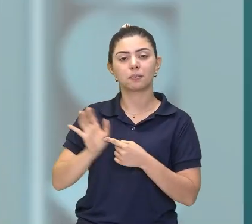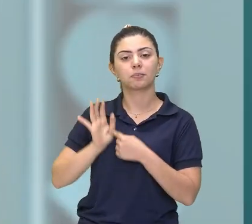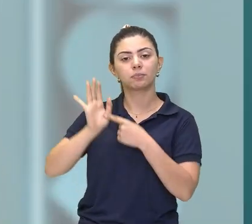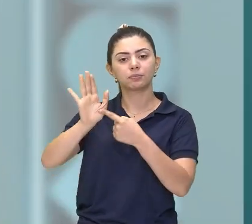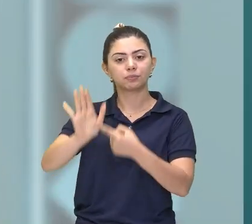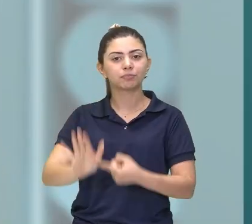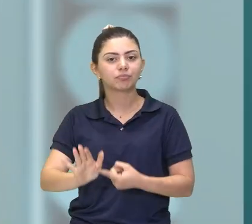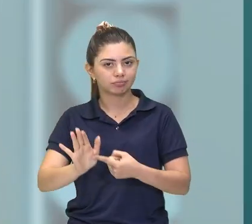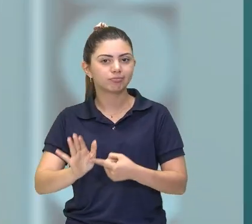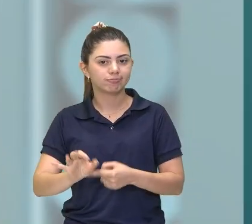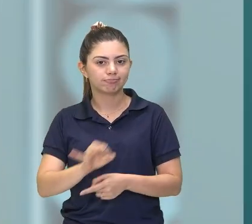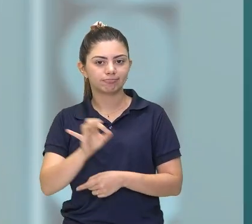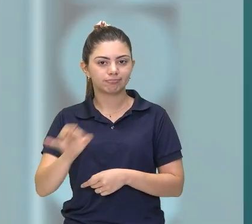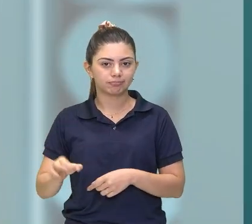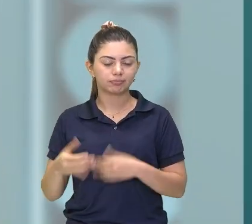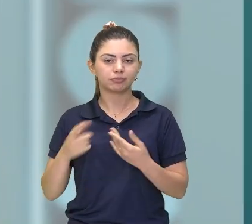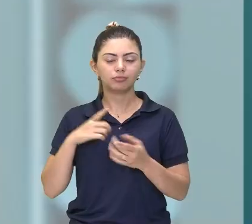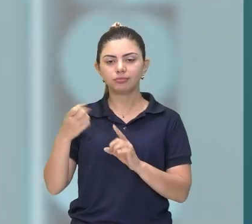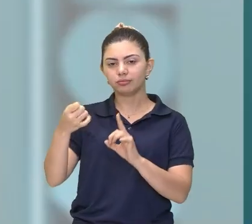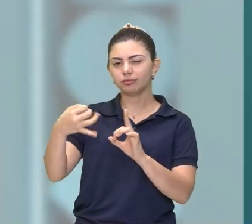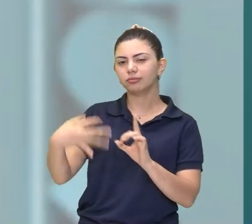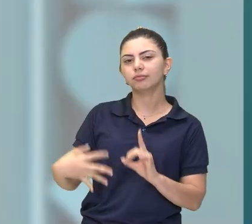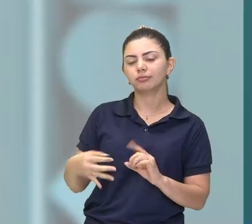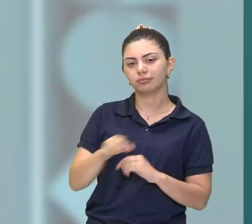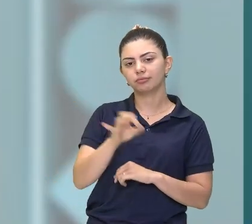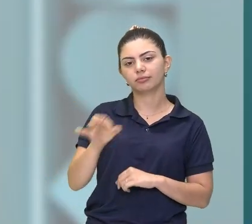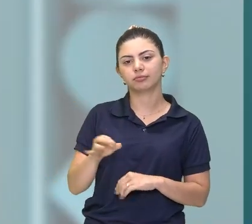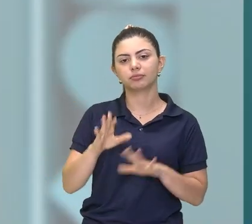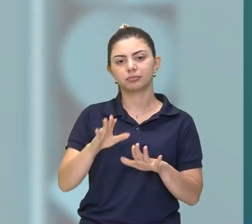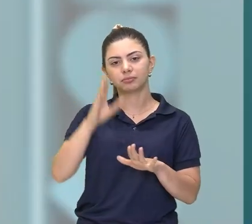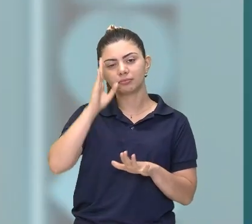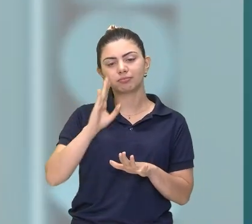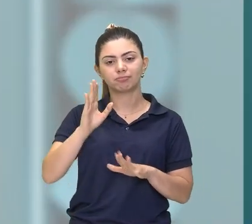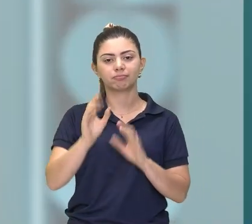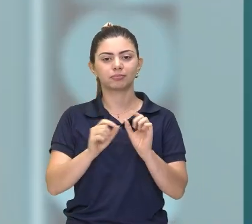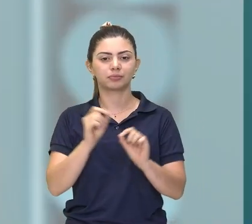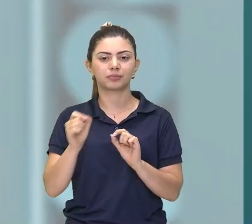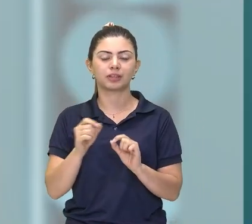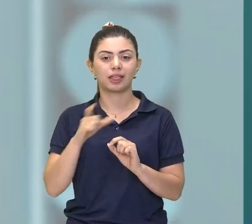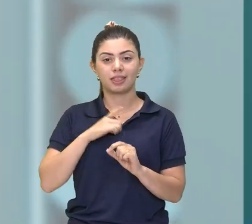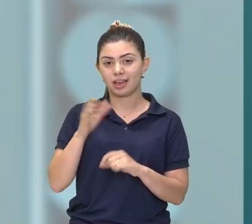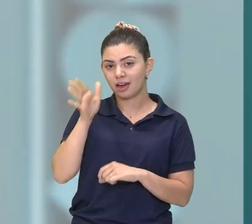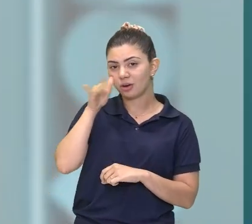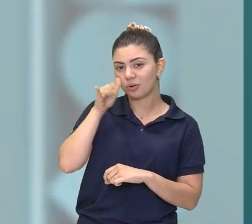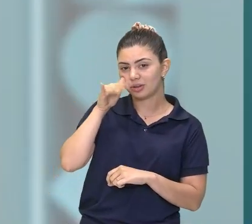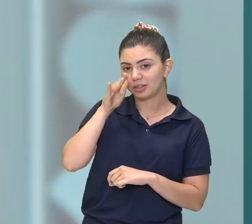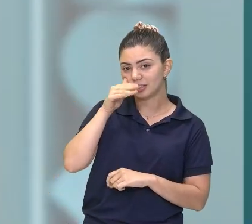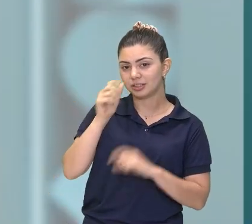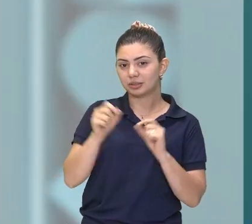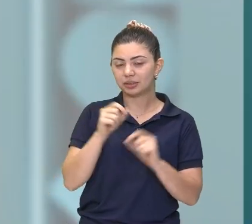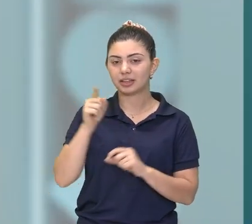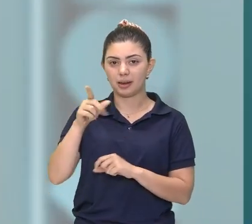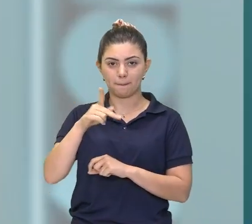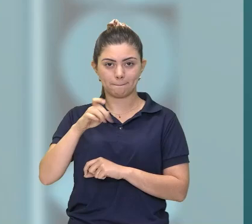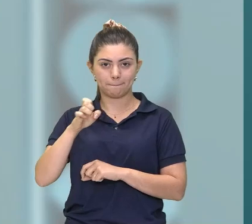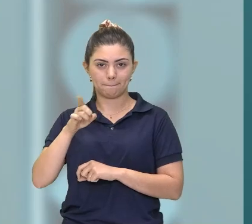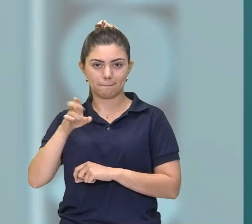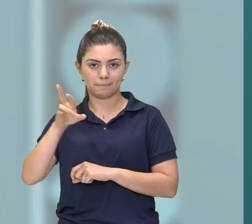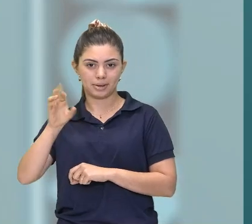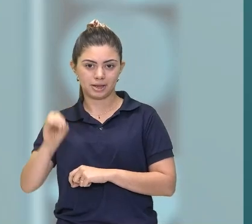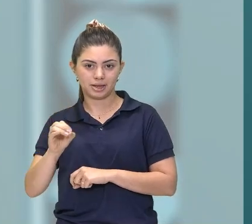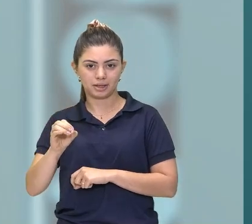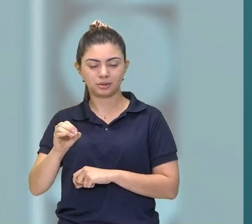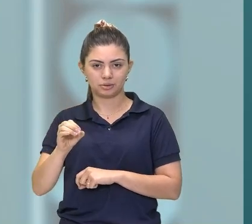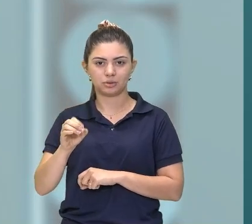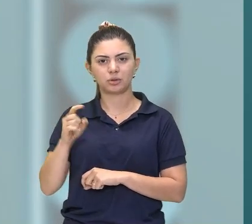verdade, acontecendo junto com a descrição. E, claro, especificamente quando houve aquela curiosidade sobre o Pedro ali achar, né?